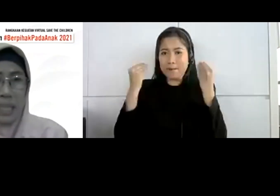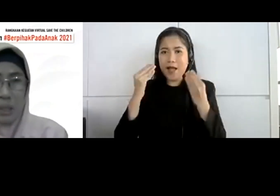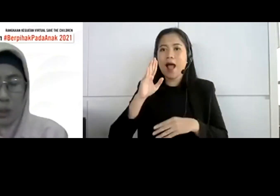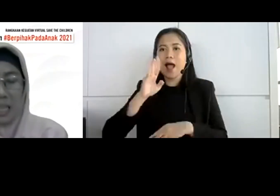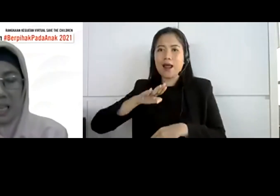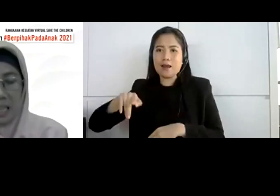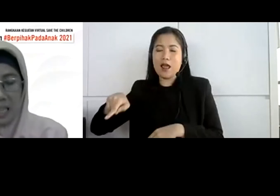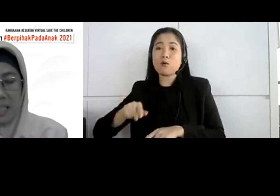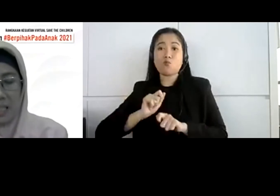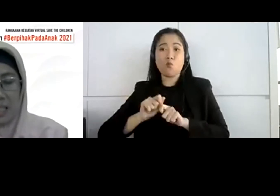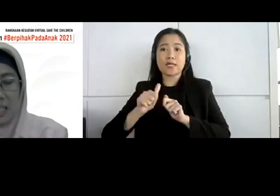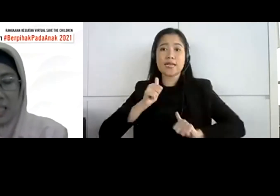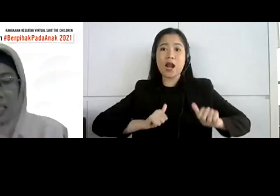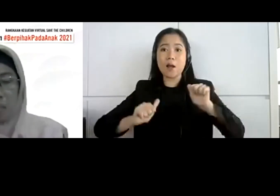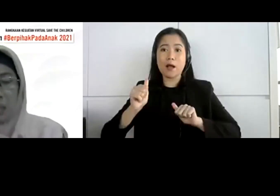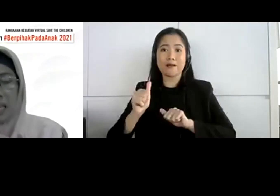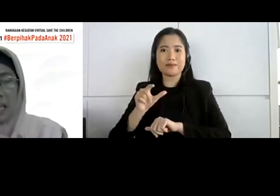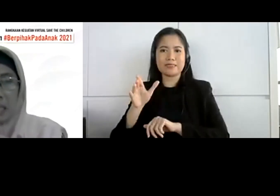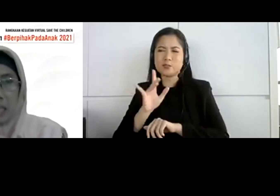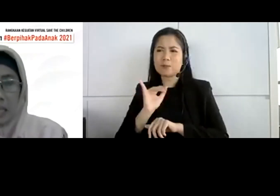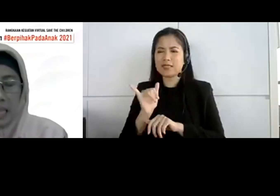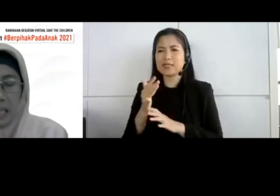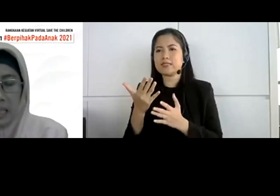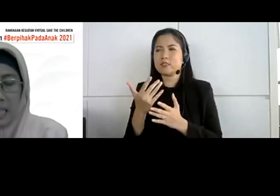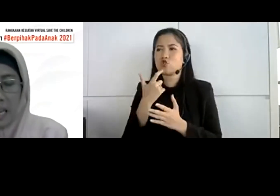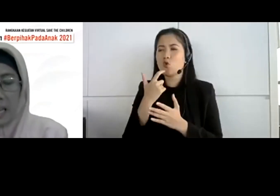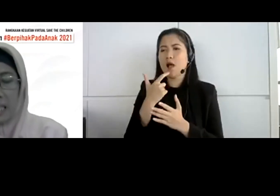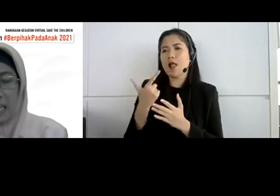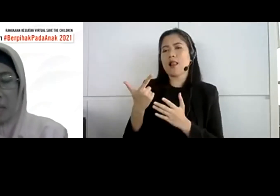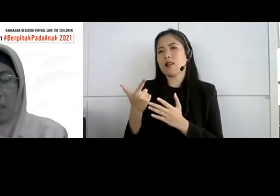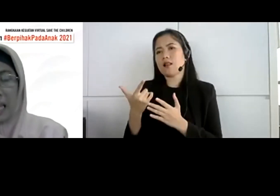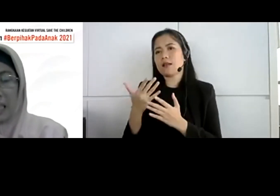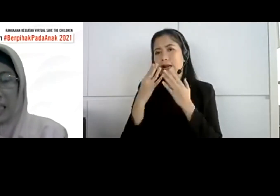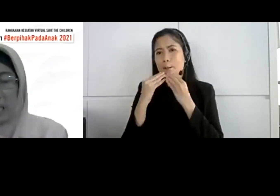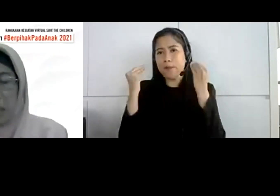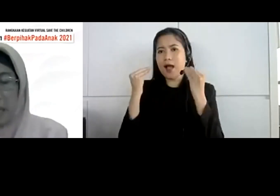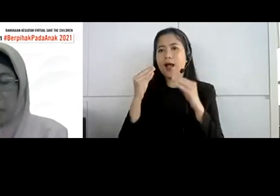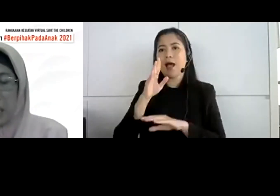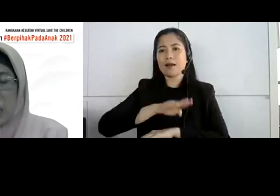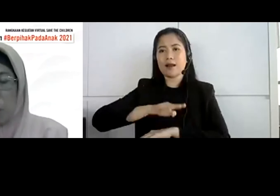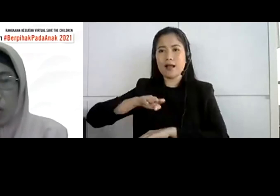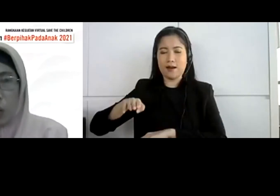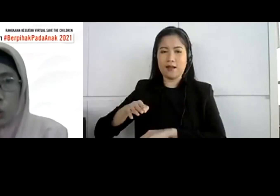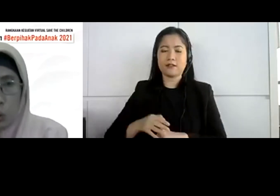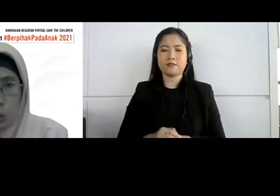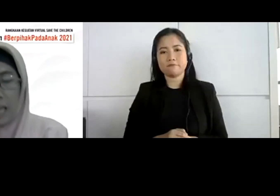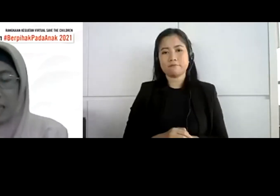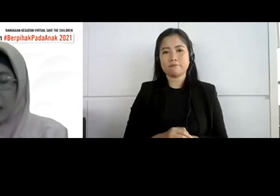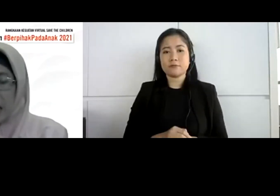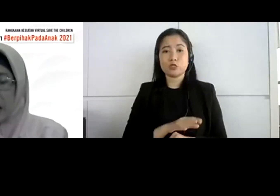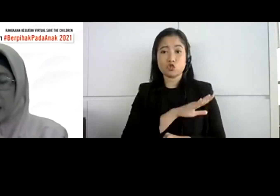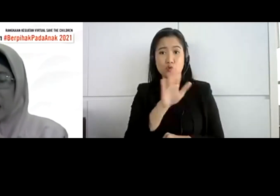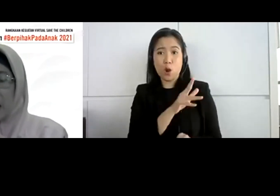tentang perlindungan anak. Sementara yang ketiga adalah melatih dan mendampingi semua guru